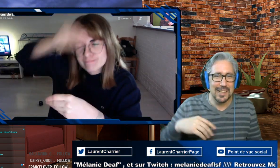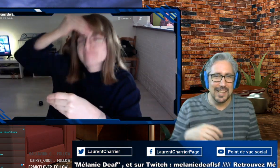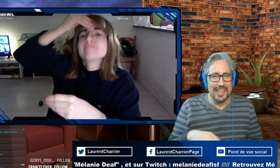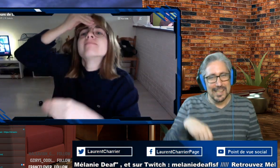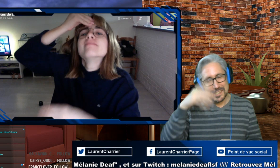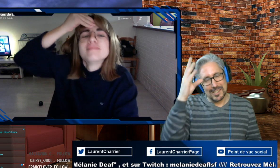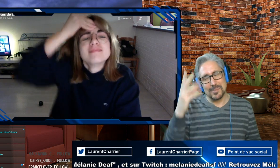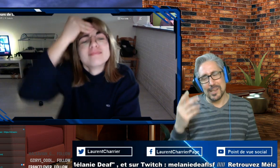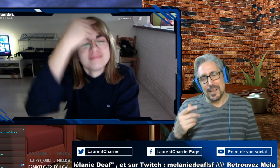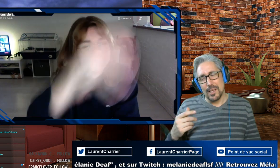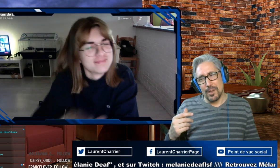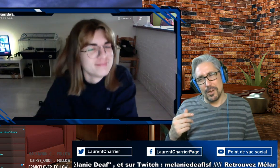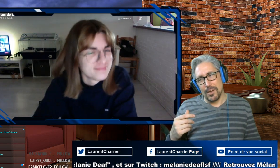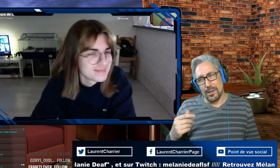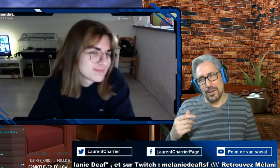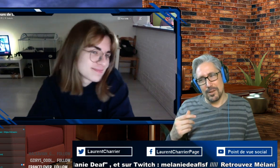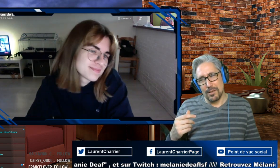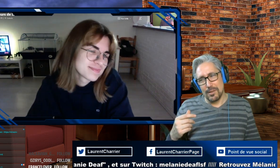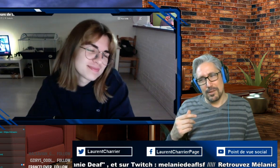apprend. C'est comme ça.